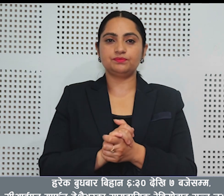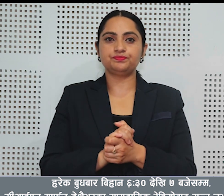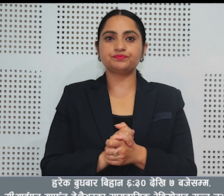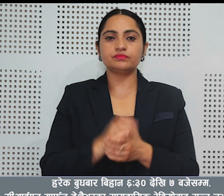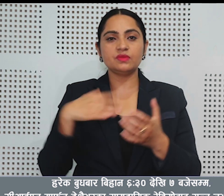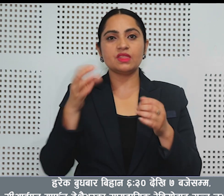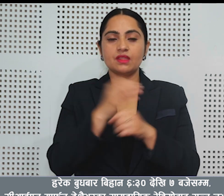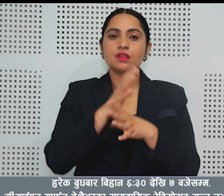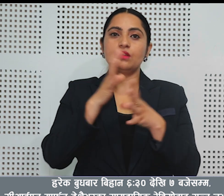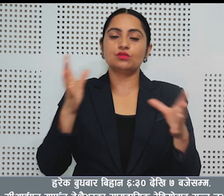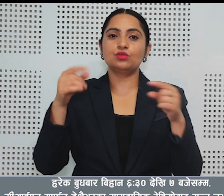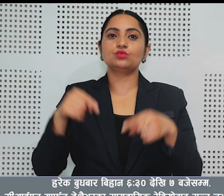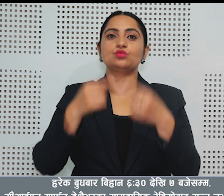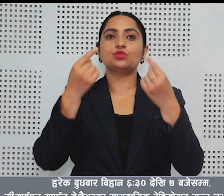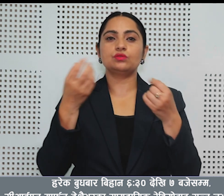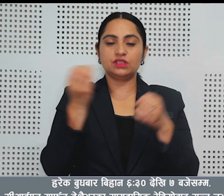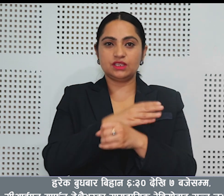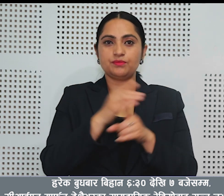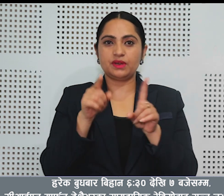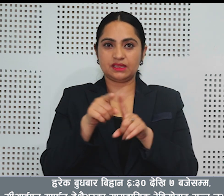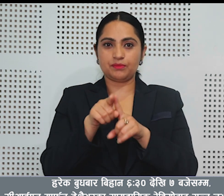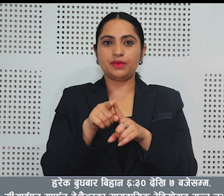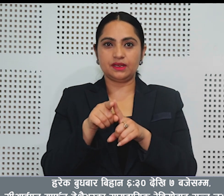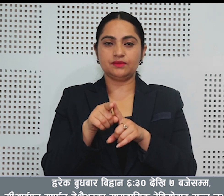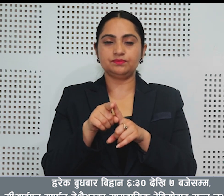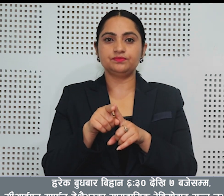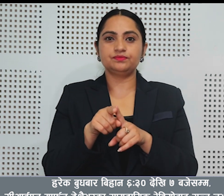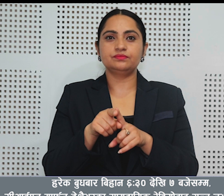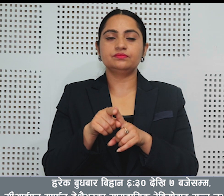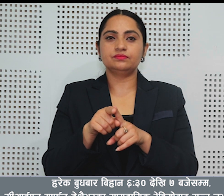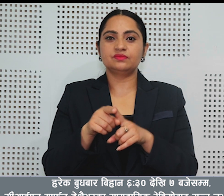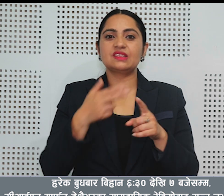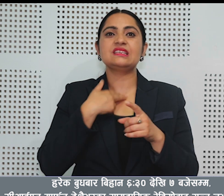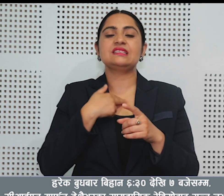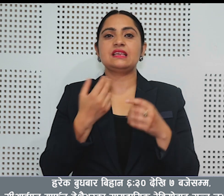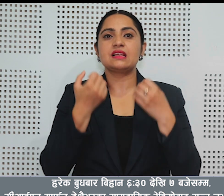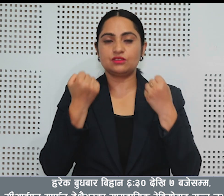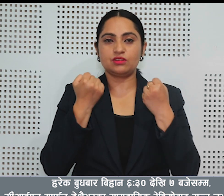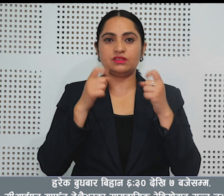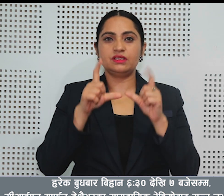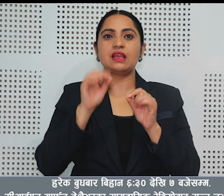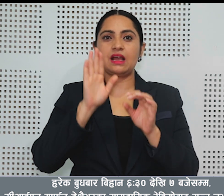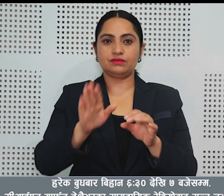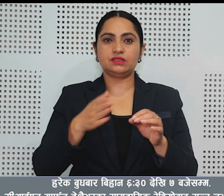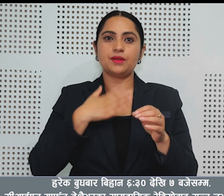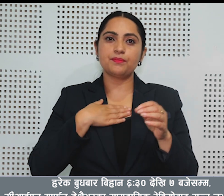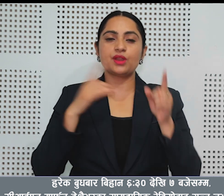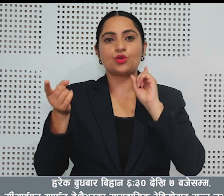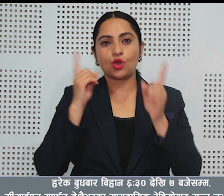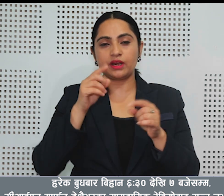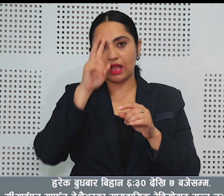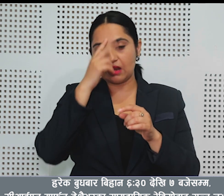सबैभन्दा ठुलो अब चुनौती भन्दा नि पोलिटिकल विलिङनेस, इच्छा शक्ति चाहियो कि मेरो नगरपालिका